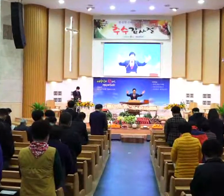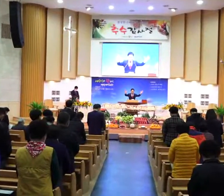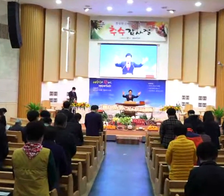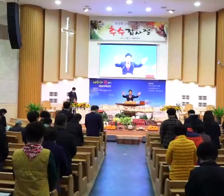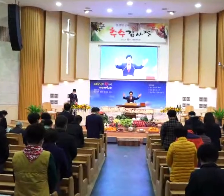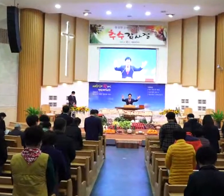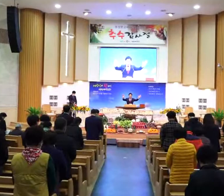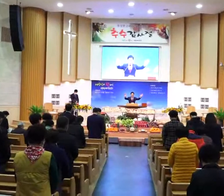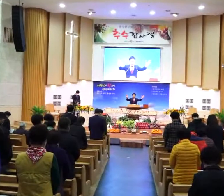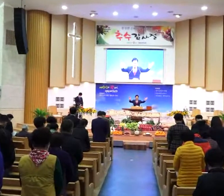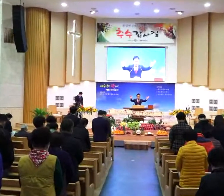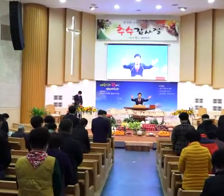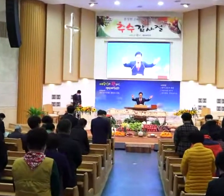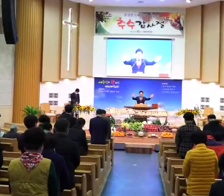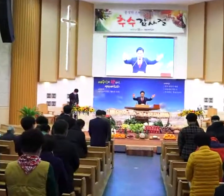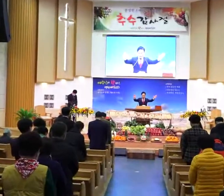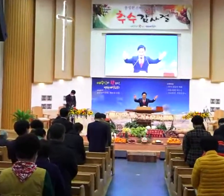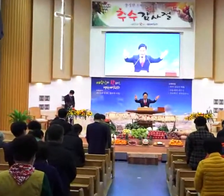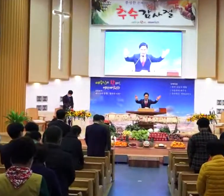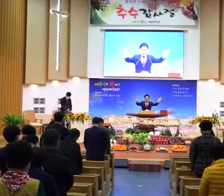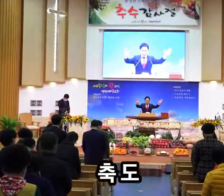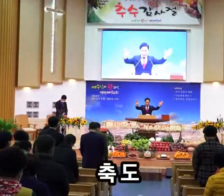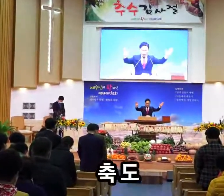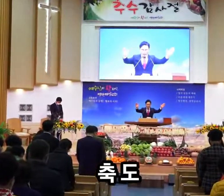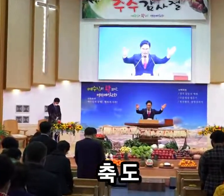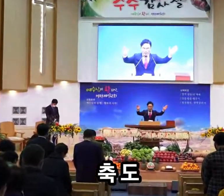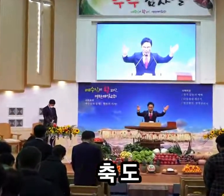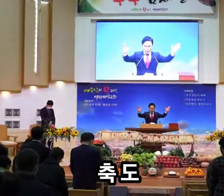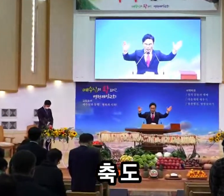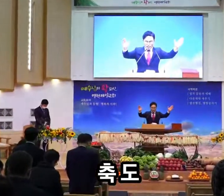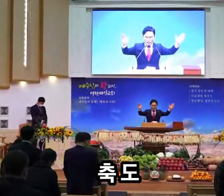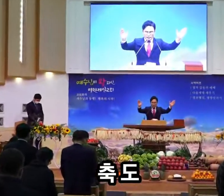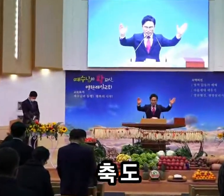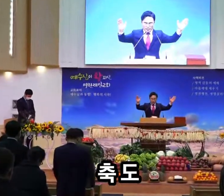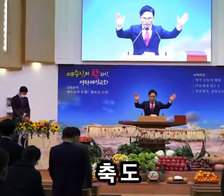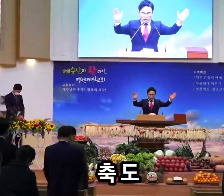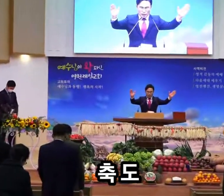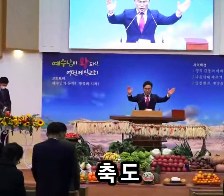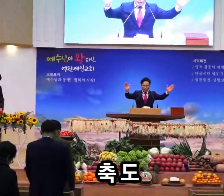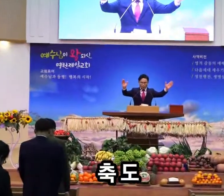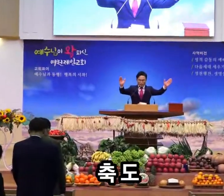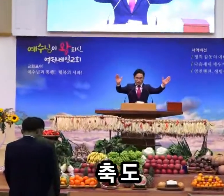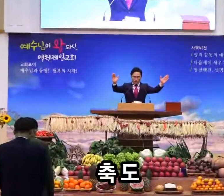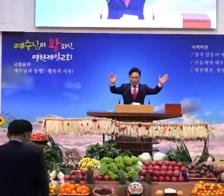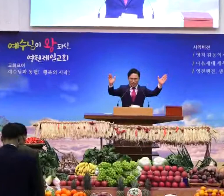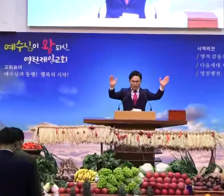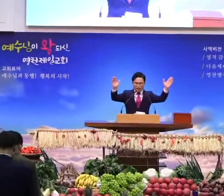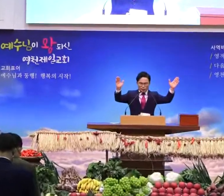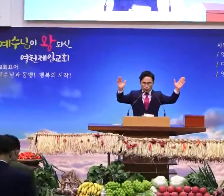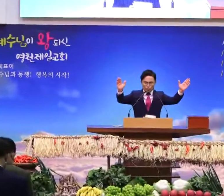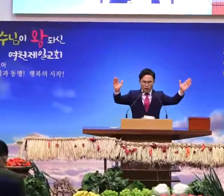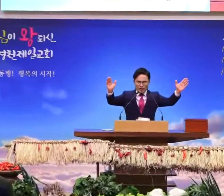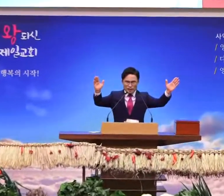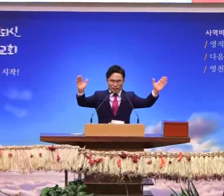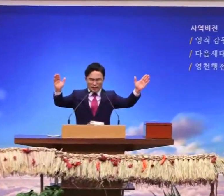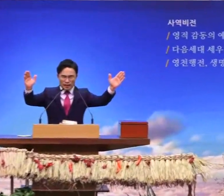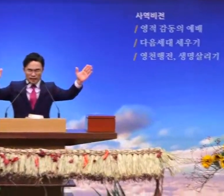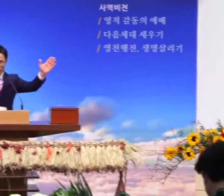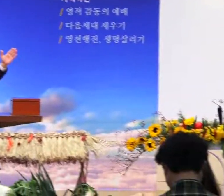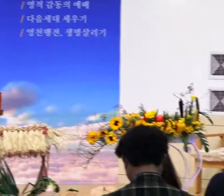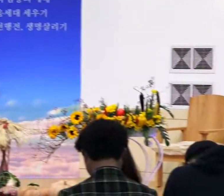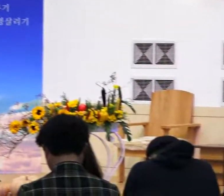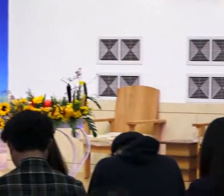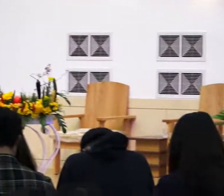하나님 아버지의 영원하신 사랑하심과 우리의 삶에 함께 하시는 성령님의 교통하심과